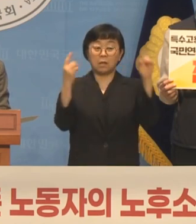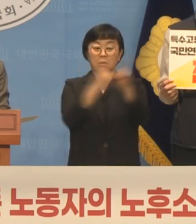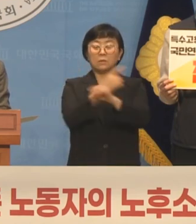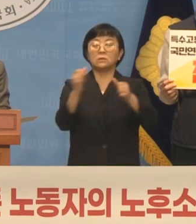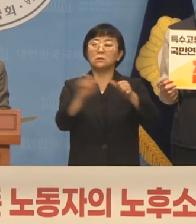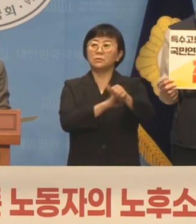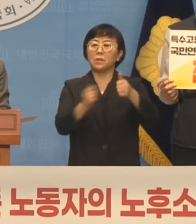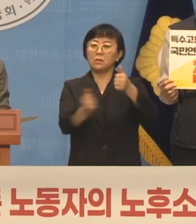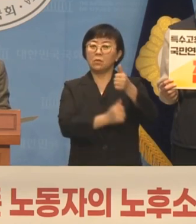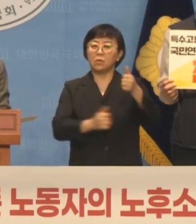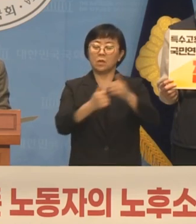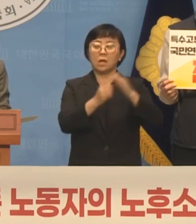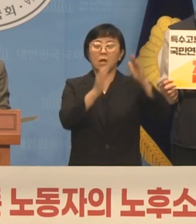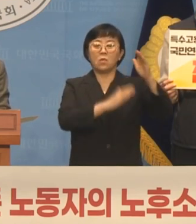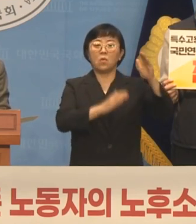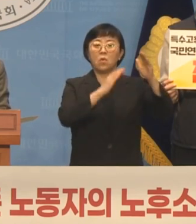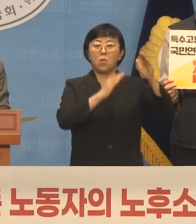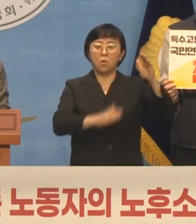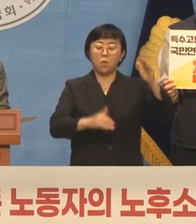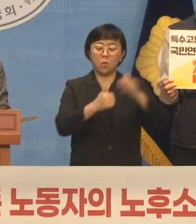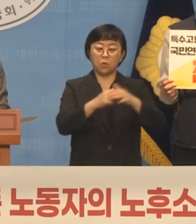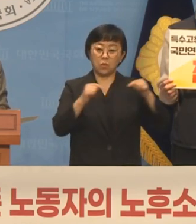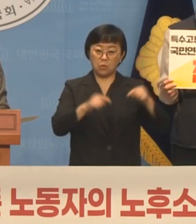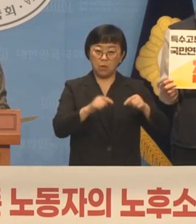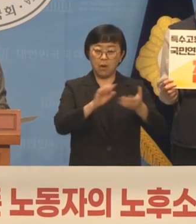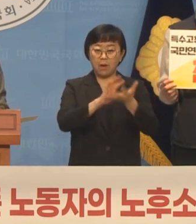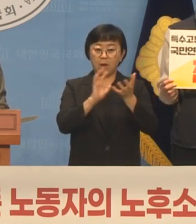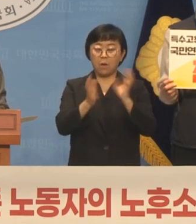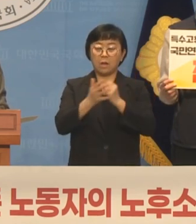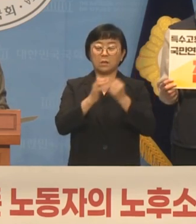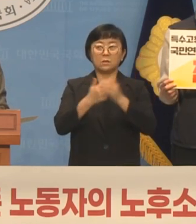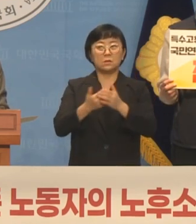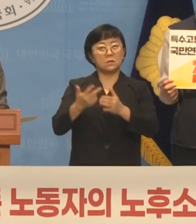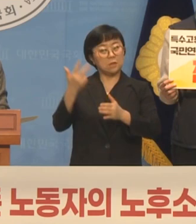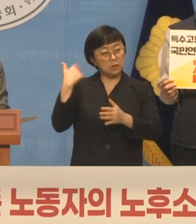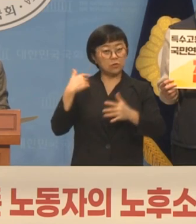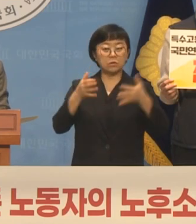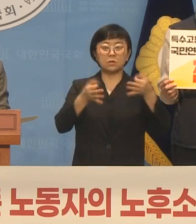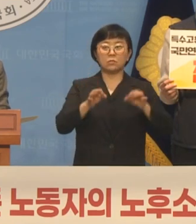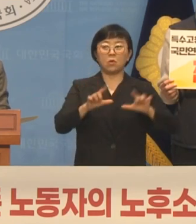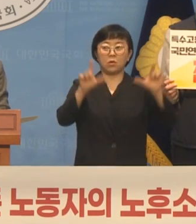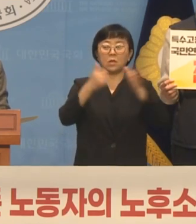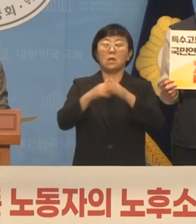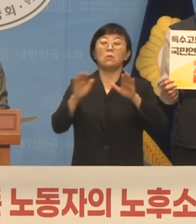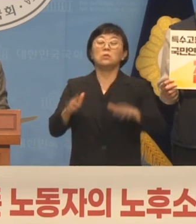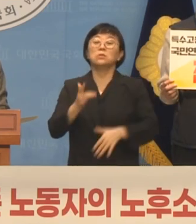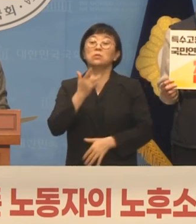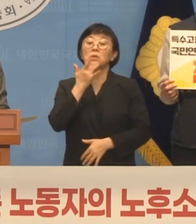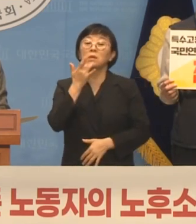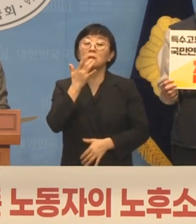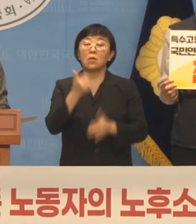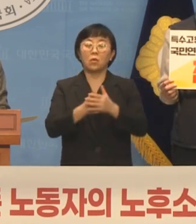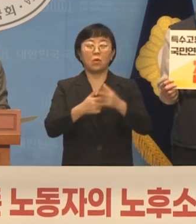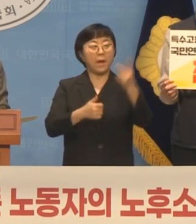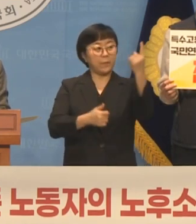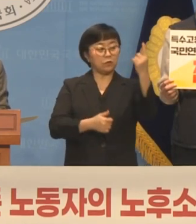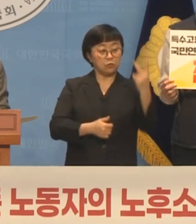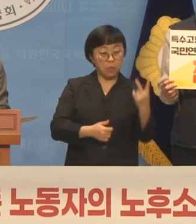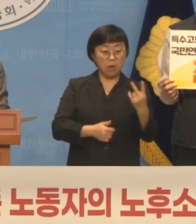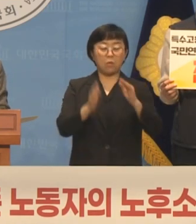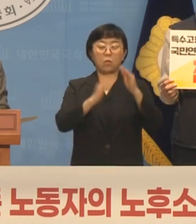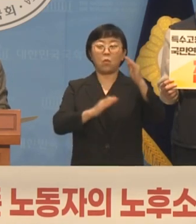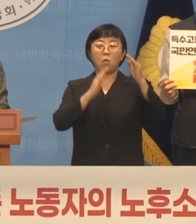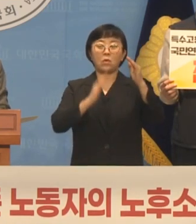연금개혁특별위원회가 공론화위원회를 설치해서 저번 주 금요일 그리고 이번 주 화요일 총 두 차례